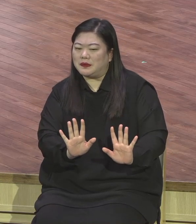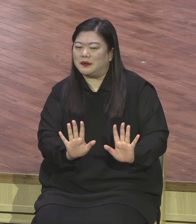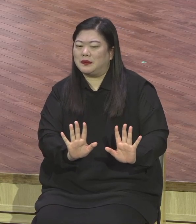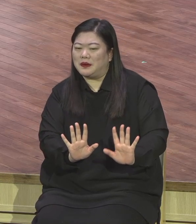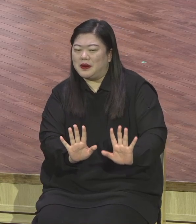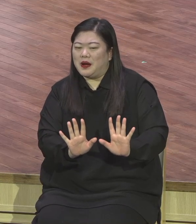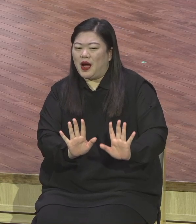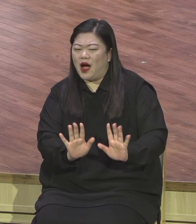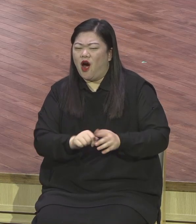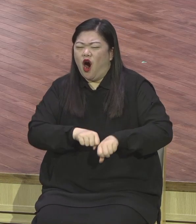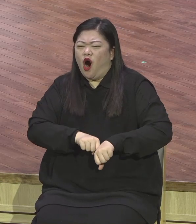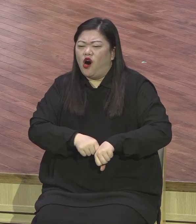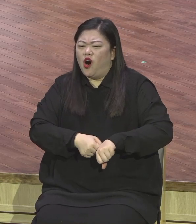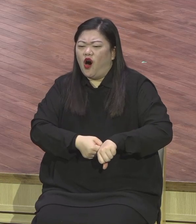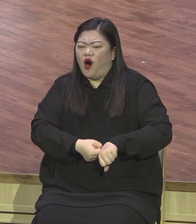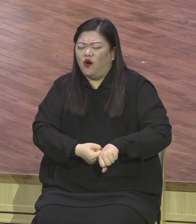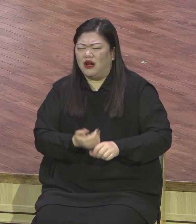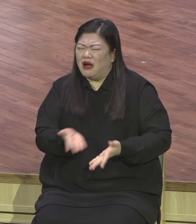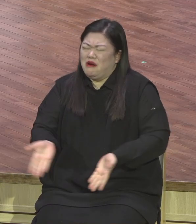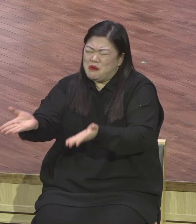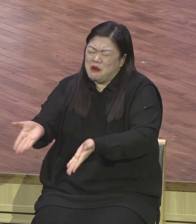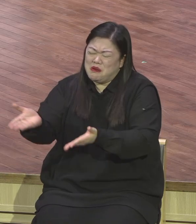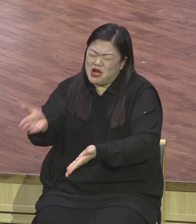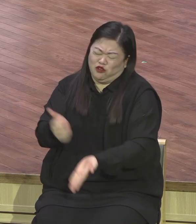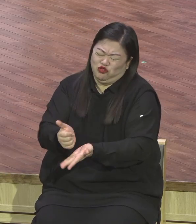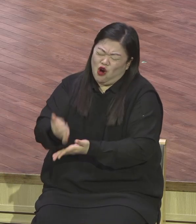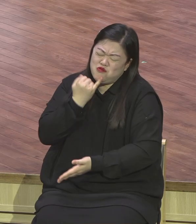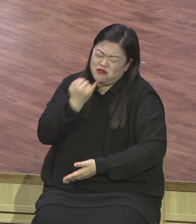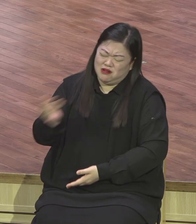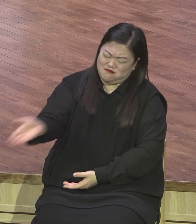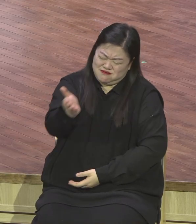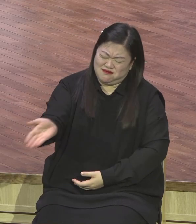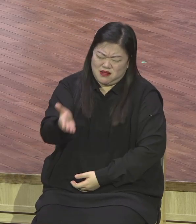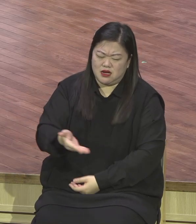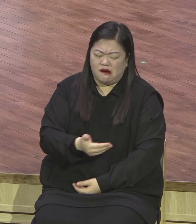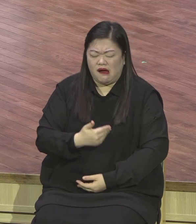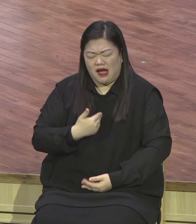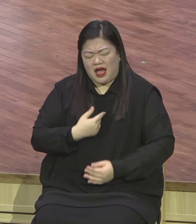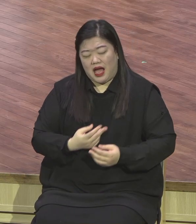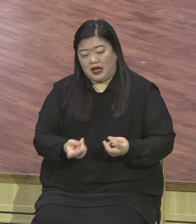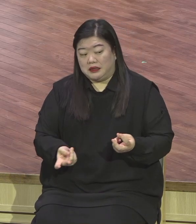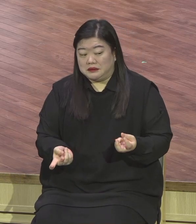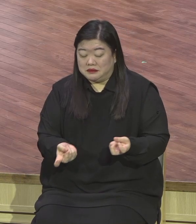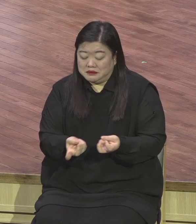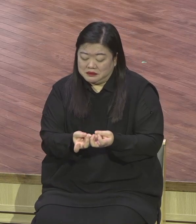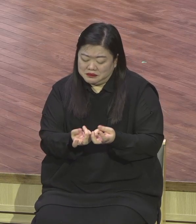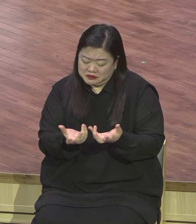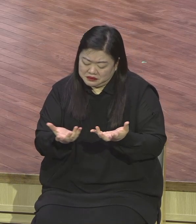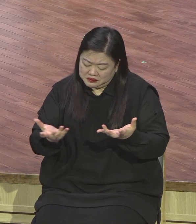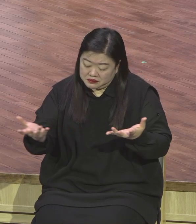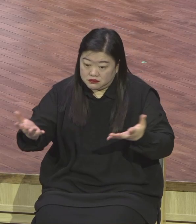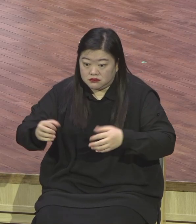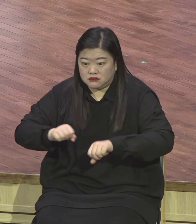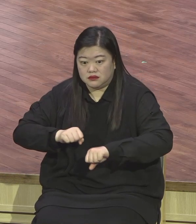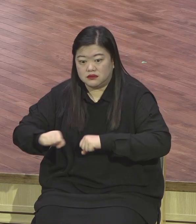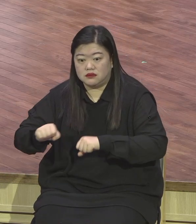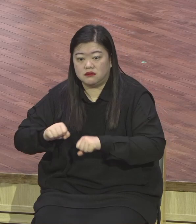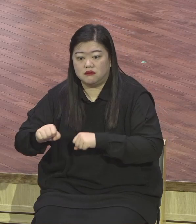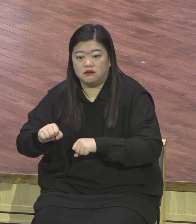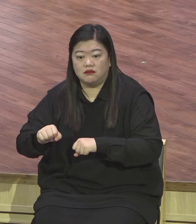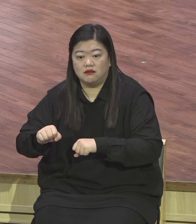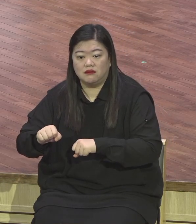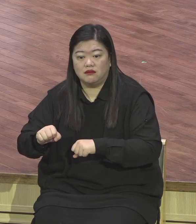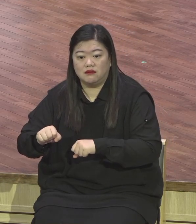떠밀려가지고 그렇게 나가고 거기서 뭐 발견합니까 어찌는 소리 짚고 맞다가 울면서 시작했는데 자기 달란트를